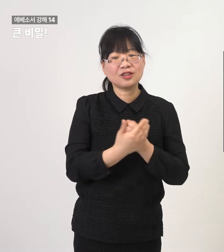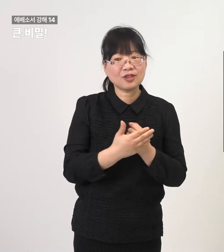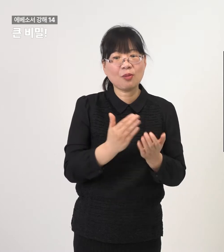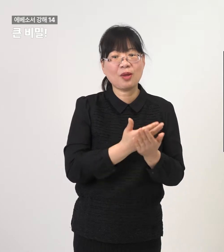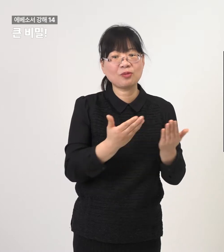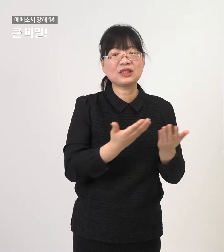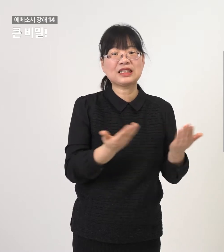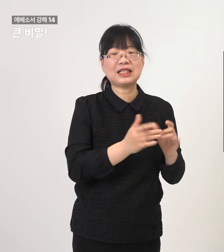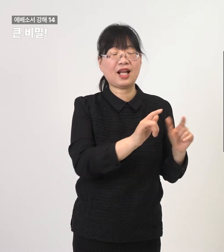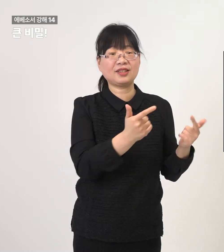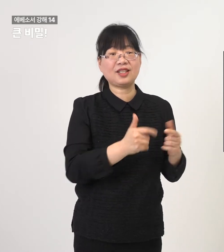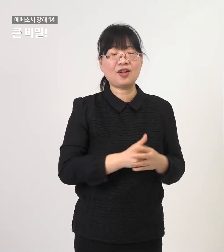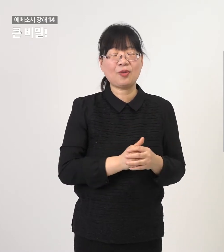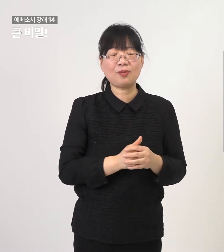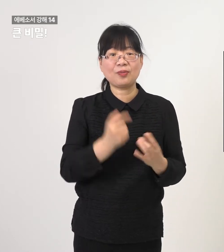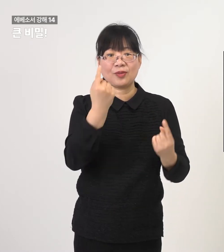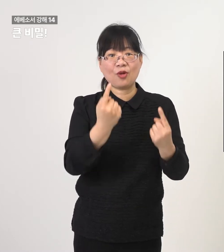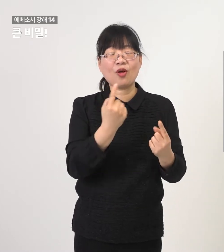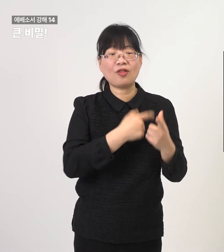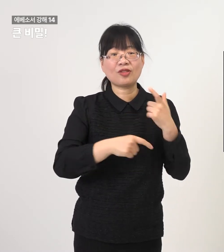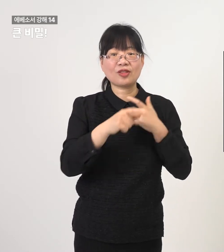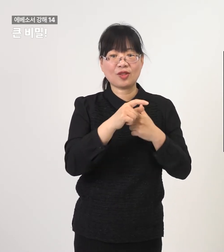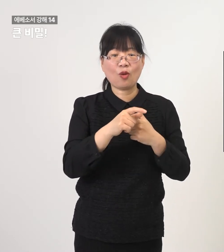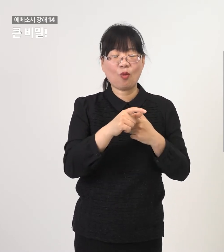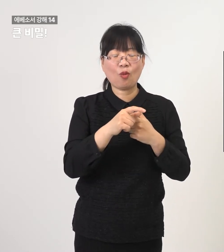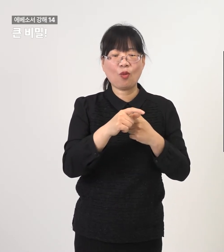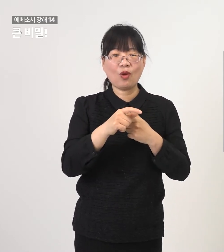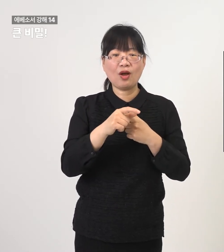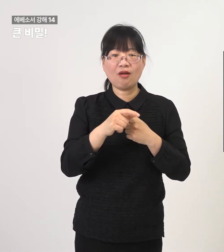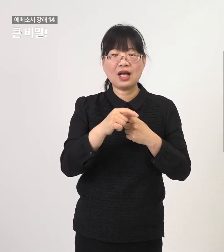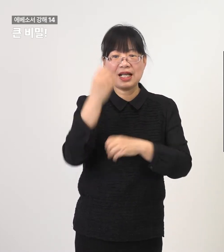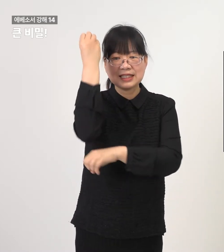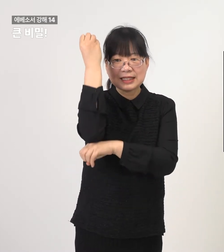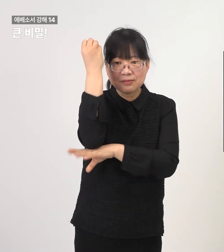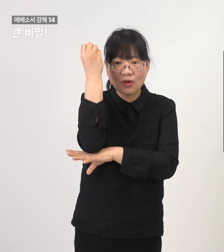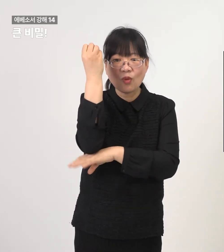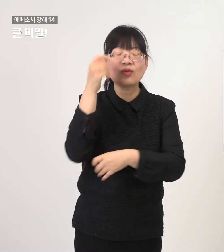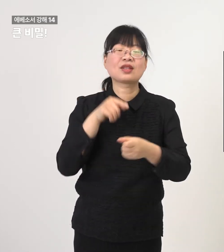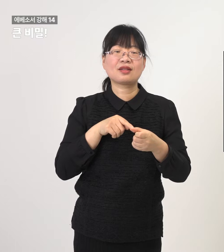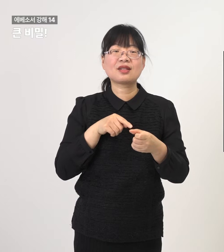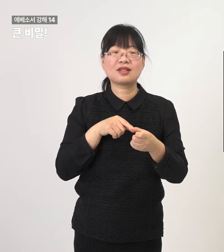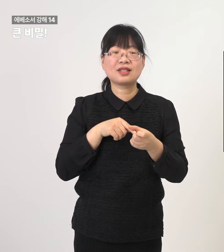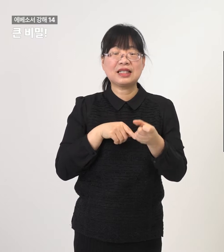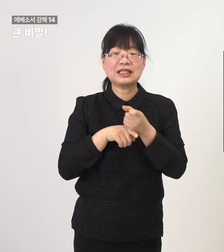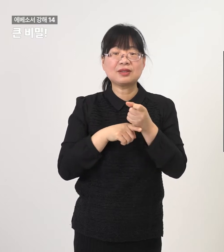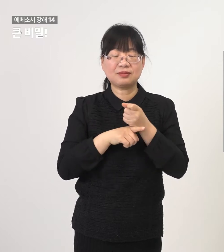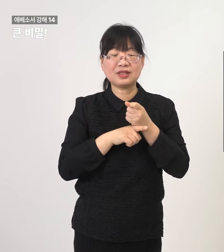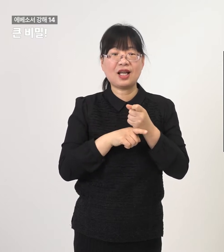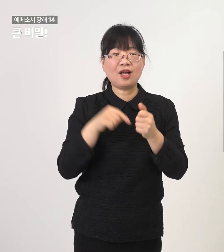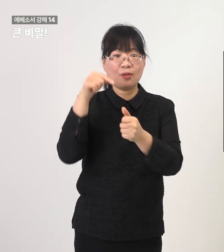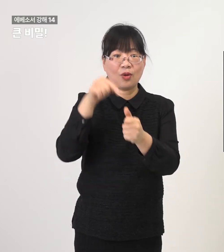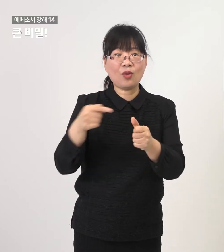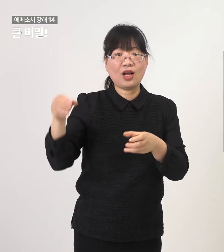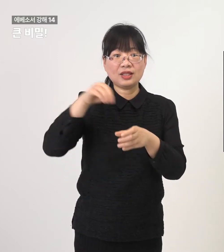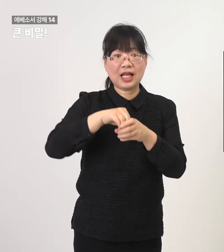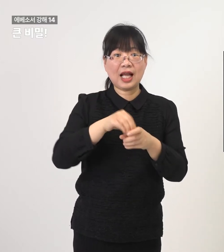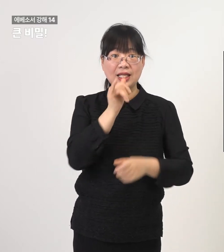그것은 그보다 훨씬 원초적인 원리가 그 명령 속에 담아져 있는데,